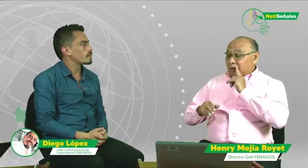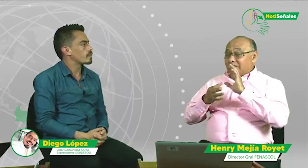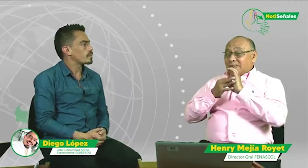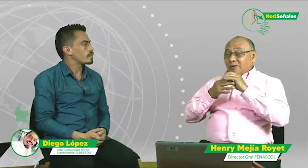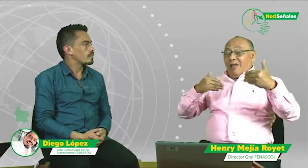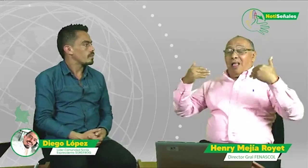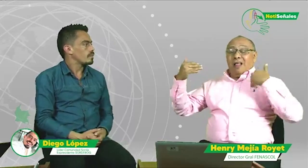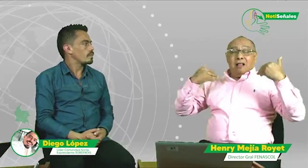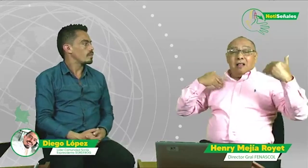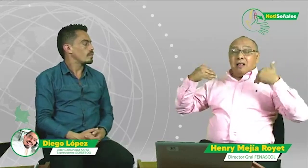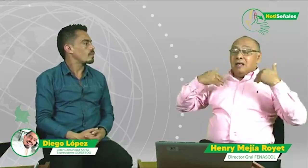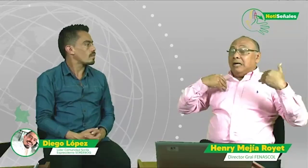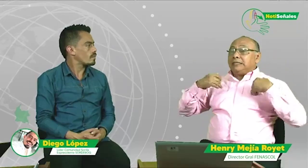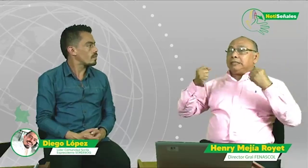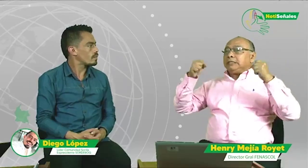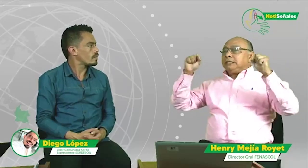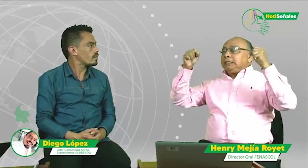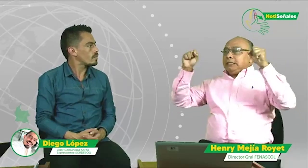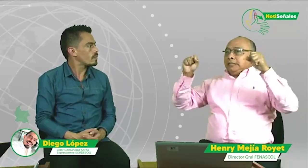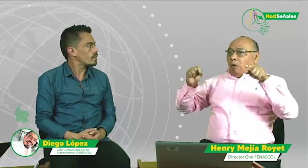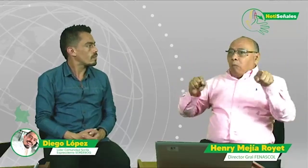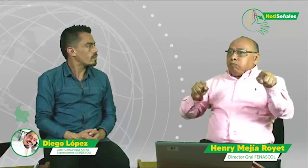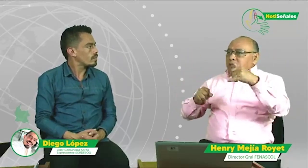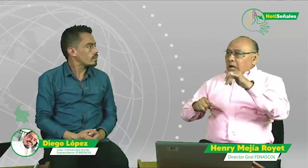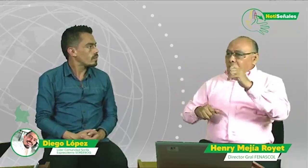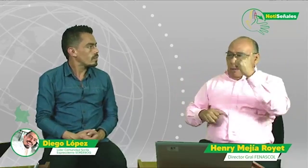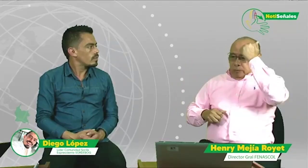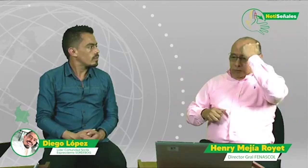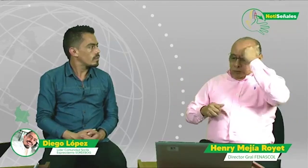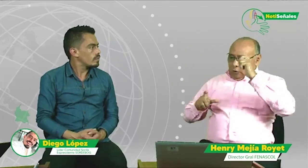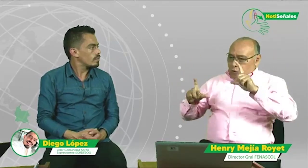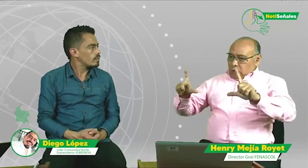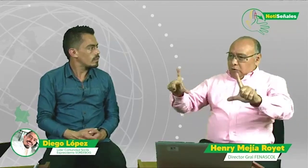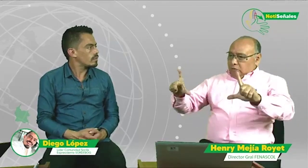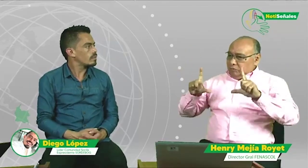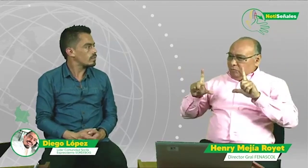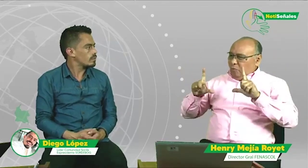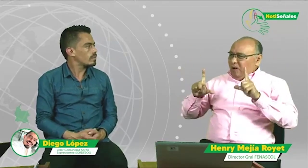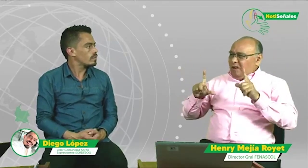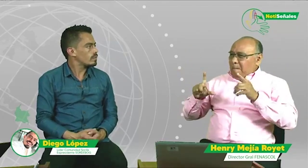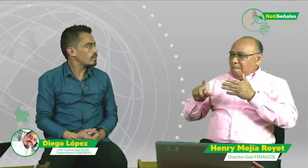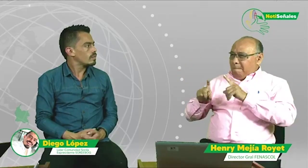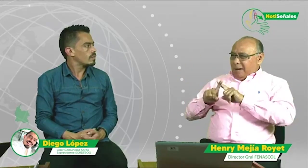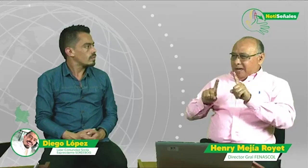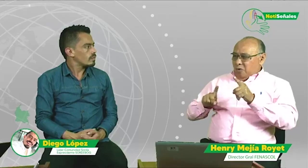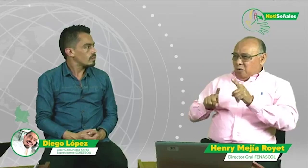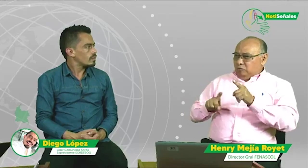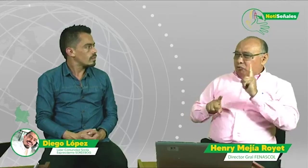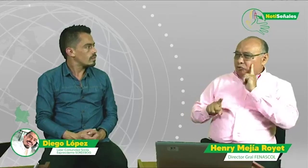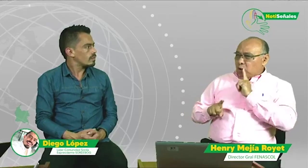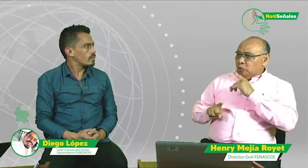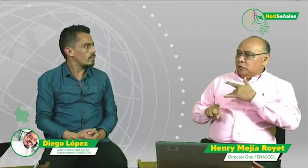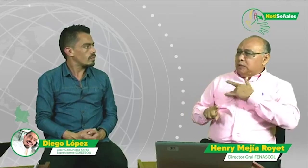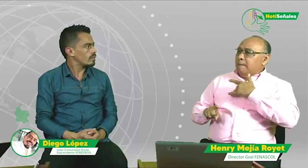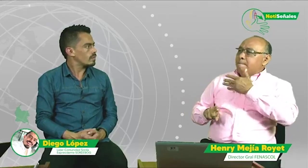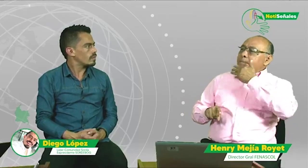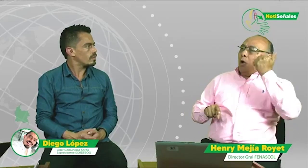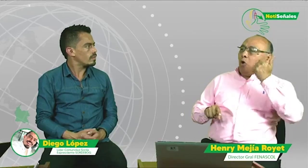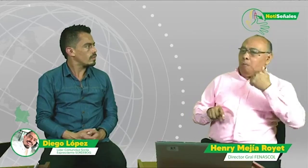este respecto. Henry pregunta, a nosotros nos han dicho muchas personas que están muy preocupadas a este